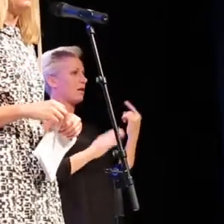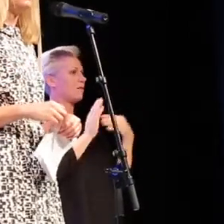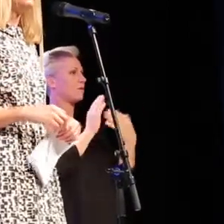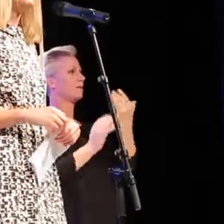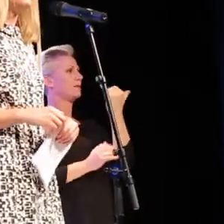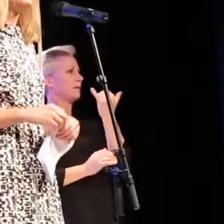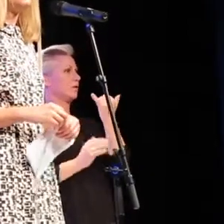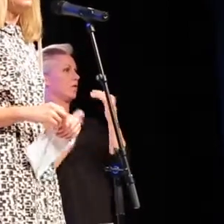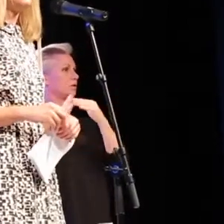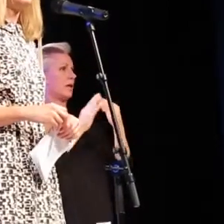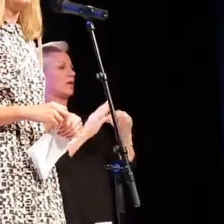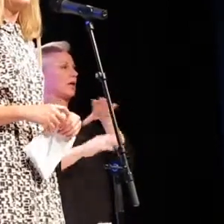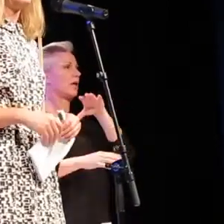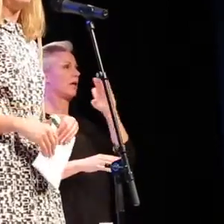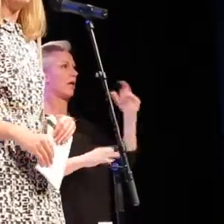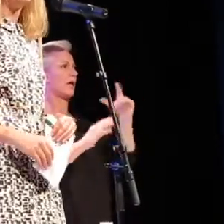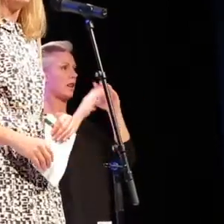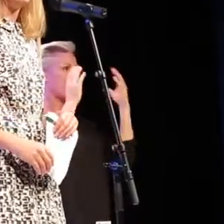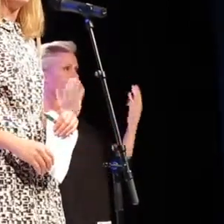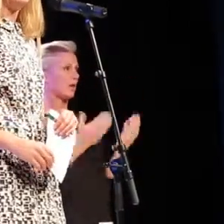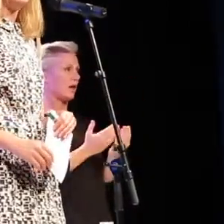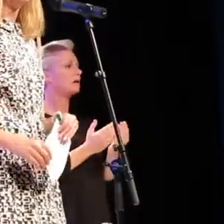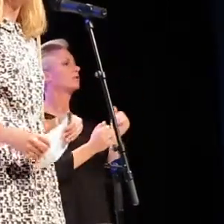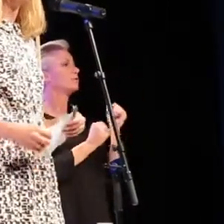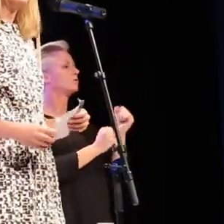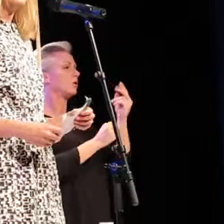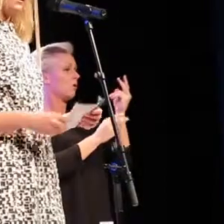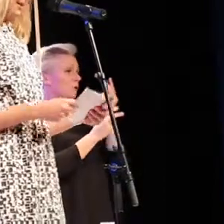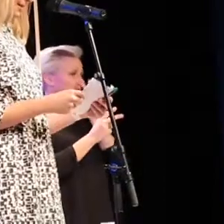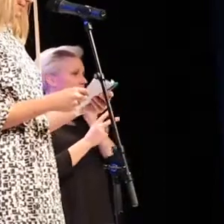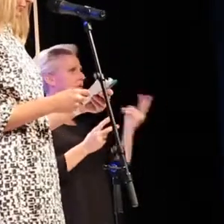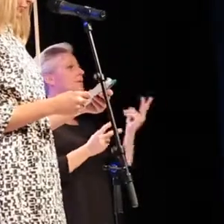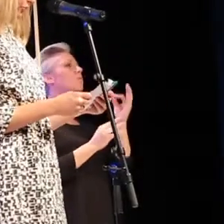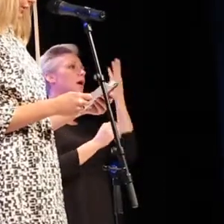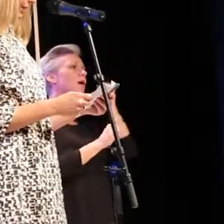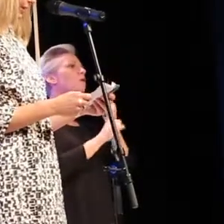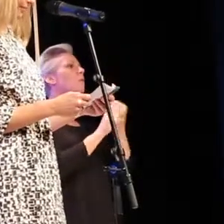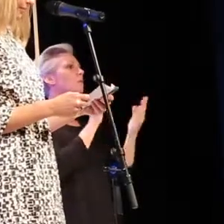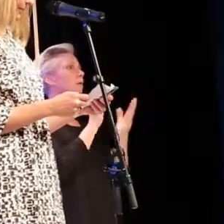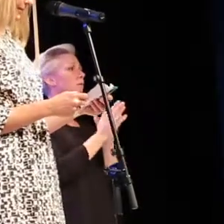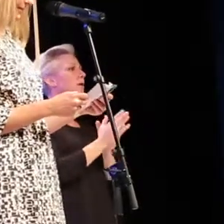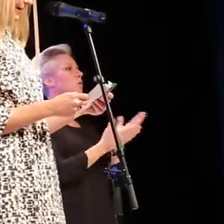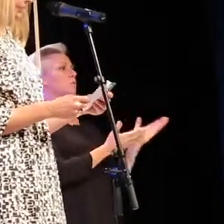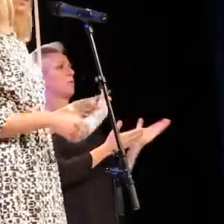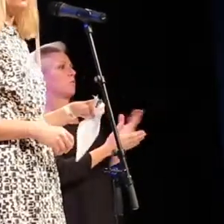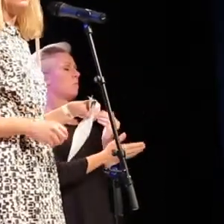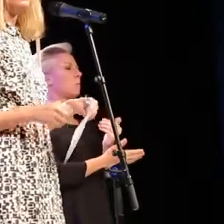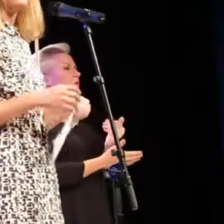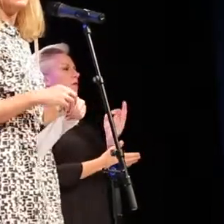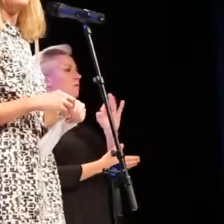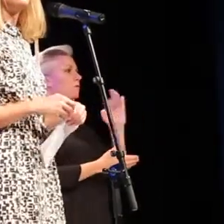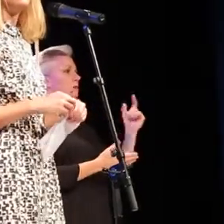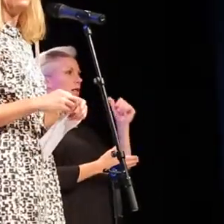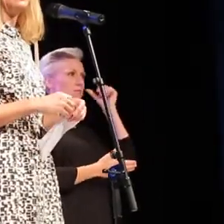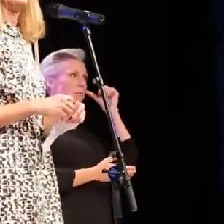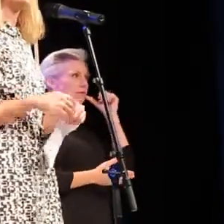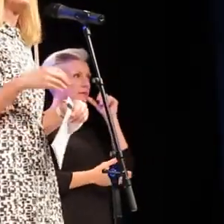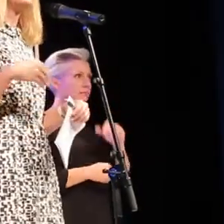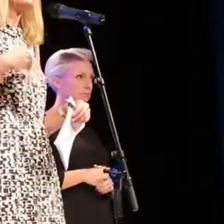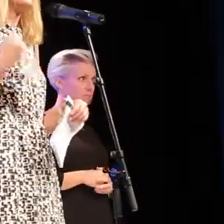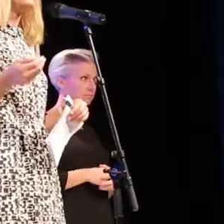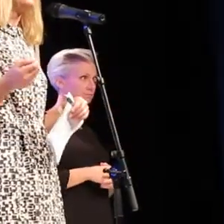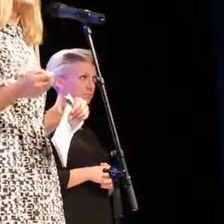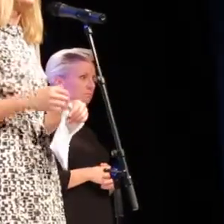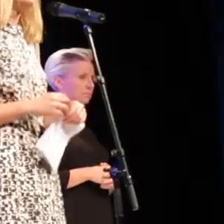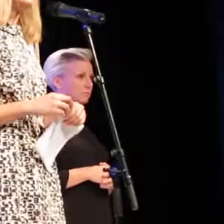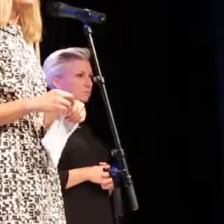inför Parismötet och visa vägen hur vi kan bli fossilbränslefria. Och det här är städer då som